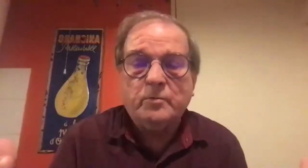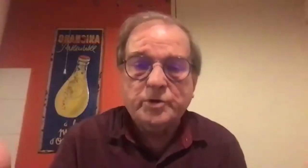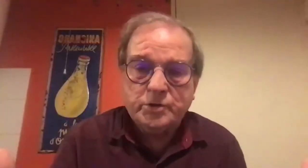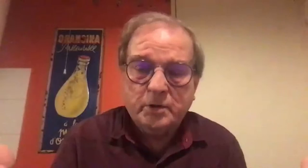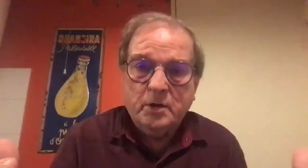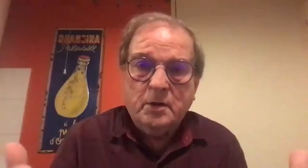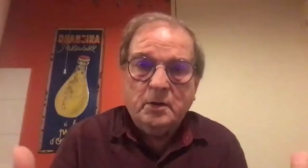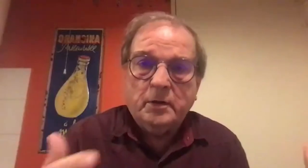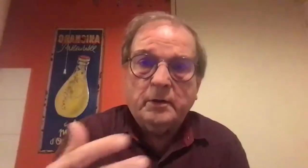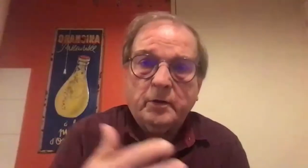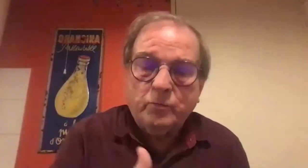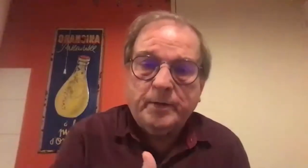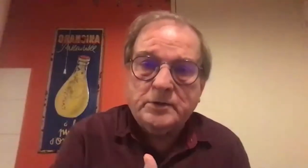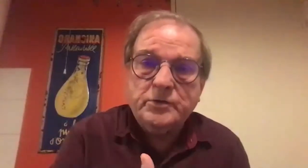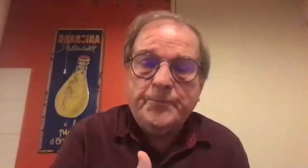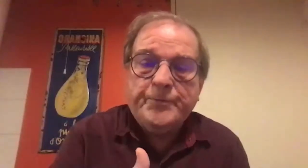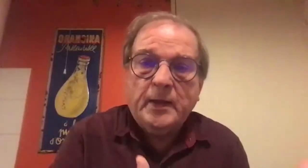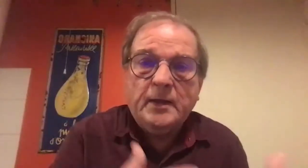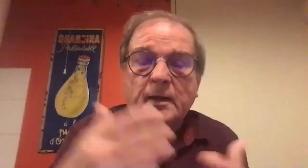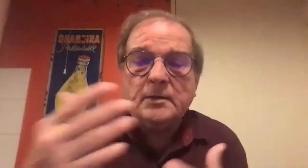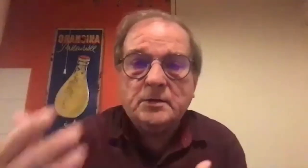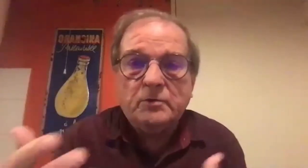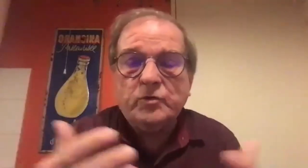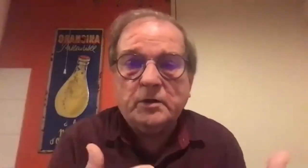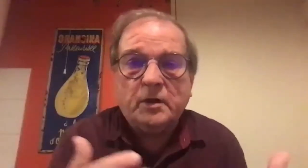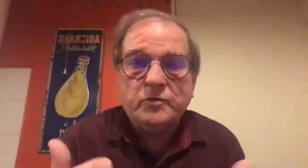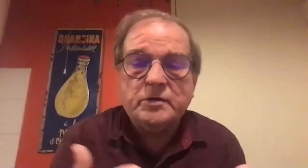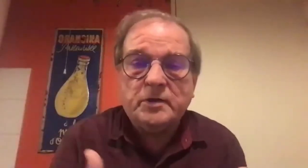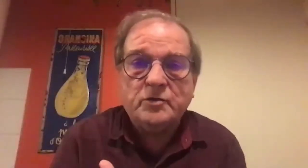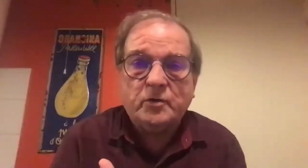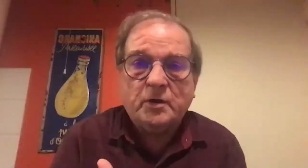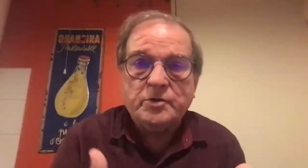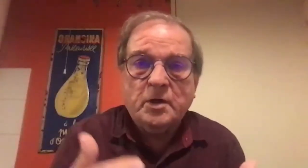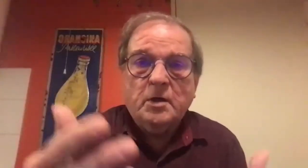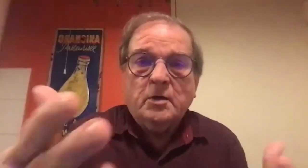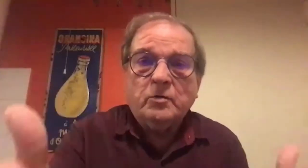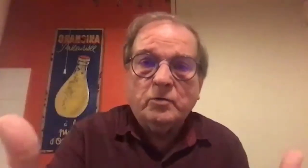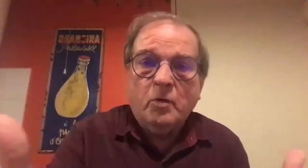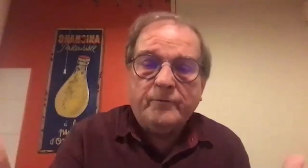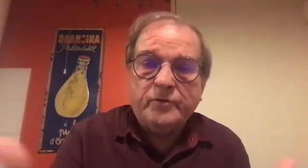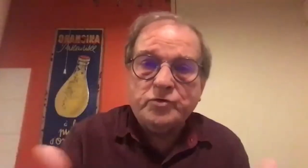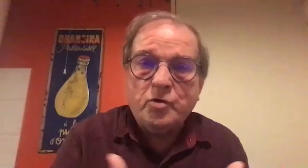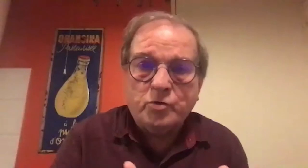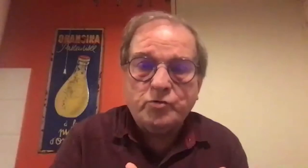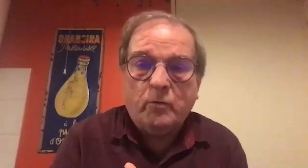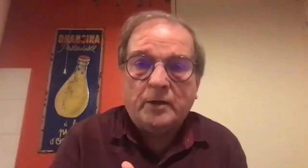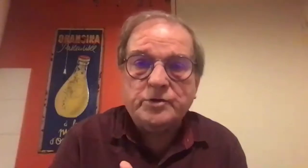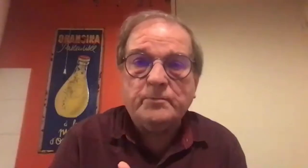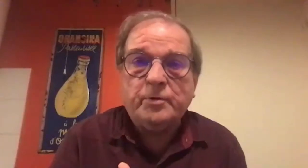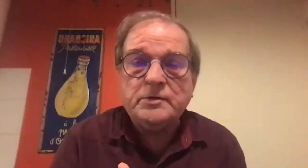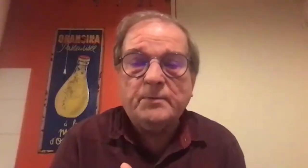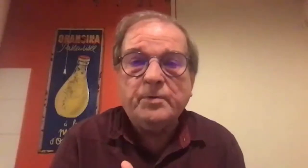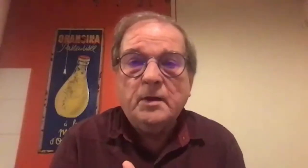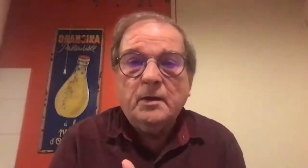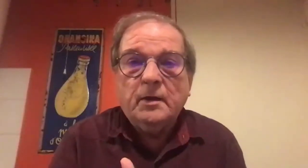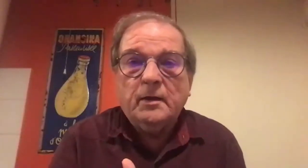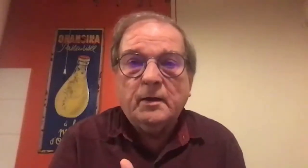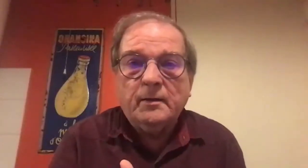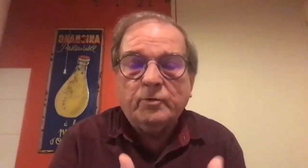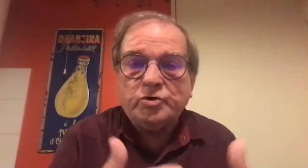Partido Comunista do Brasil em relação às orientações internacionais. O professor João Quartim, por